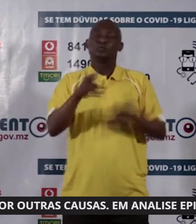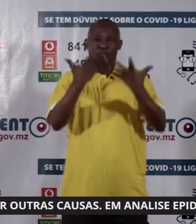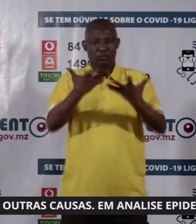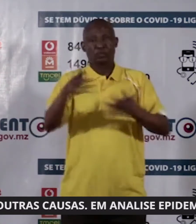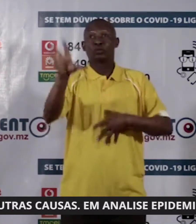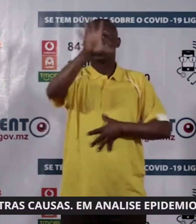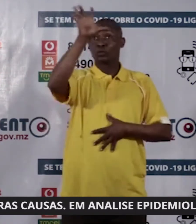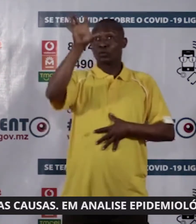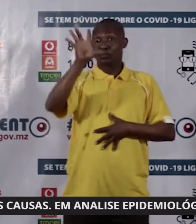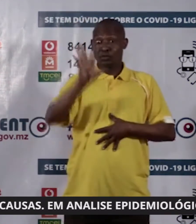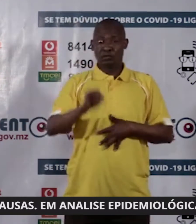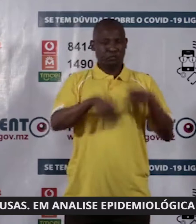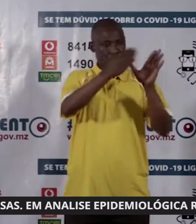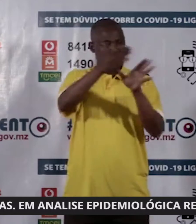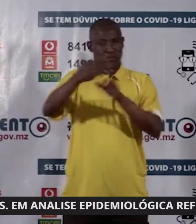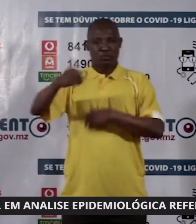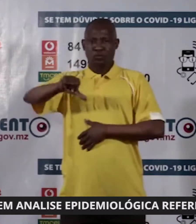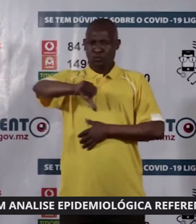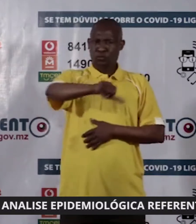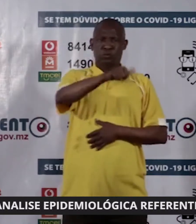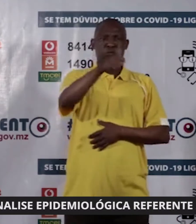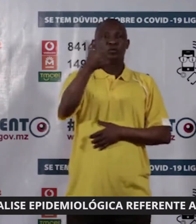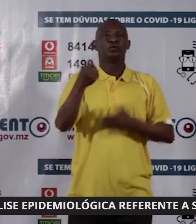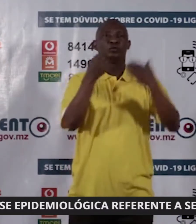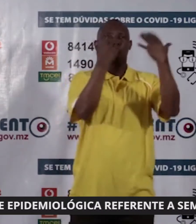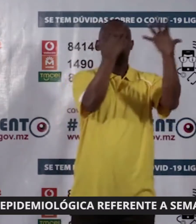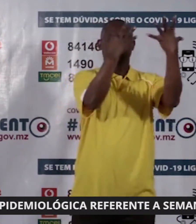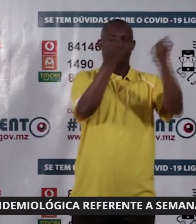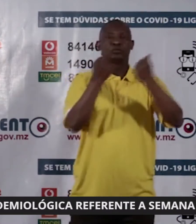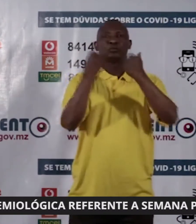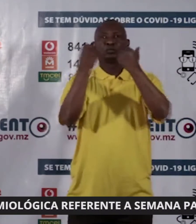834.262 pessoas recuperadas do Covid-19, das quais